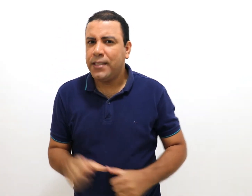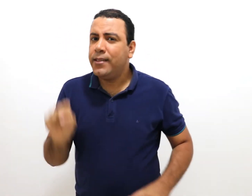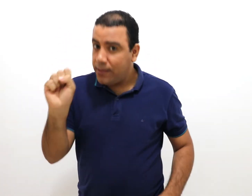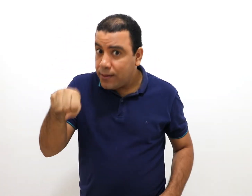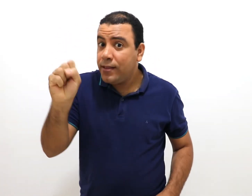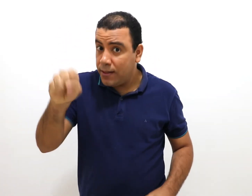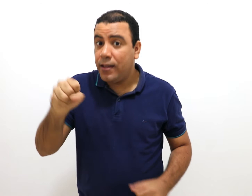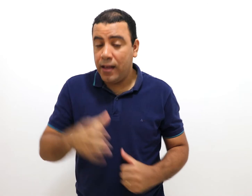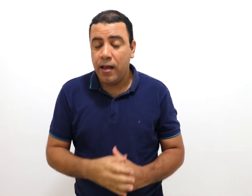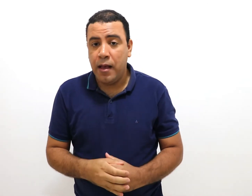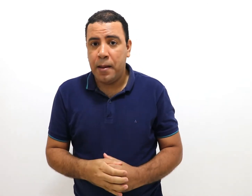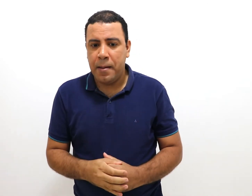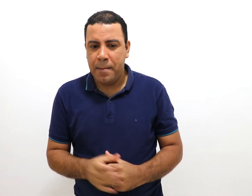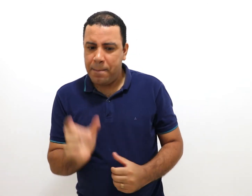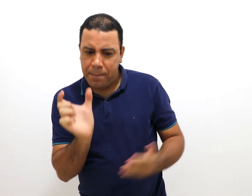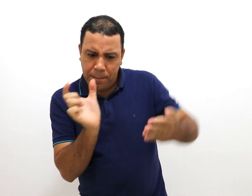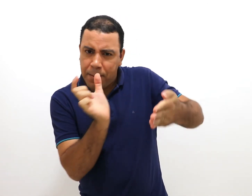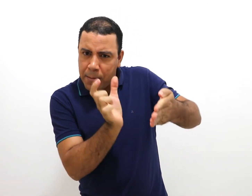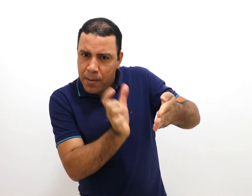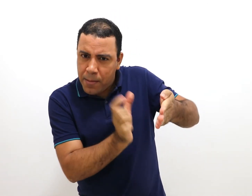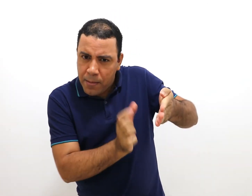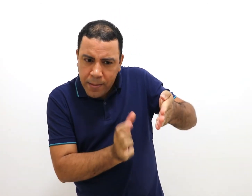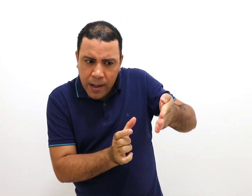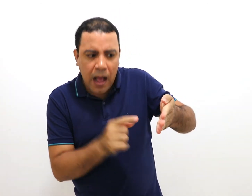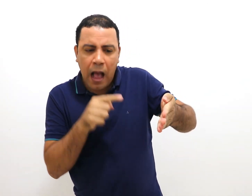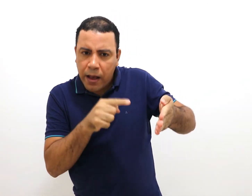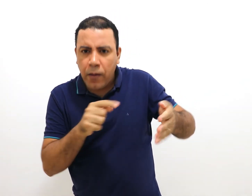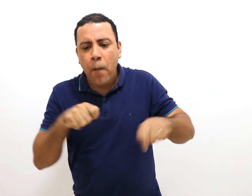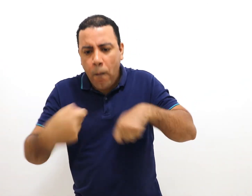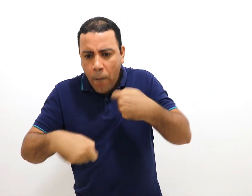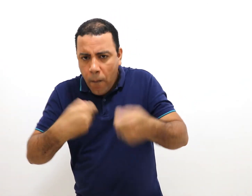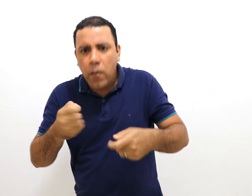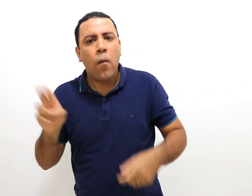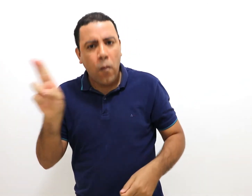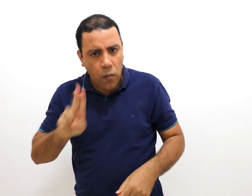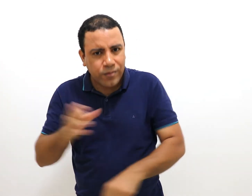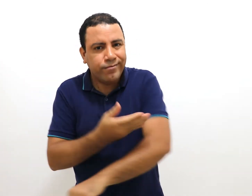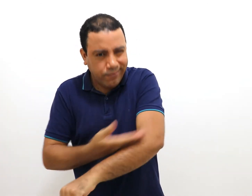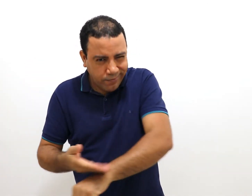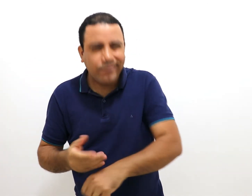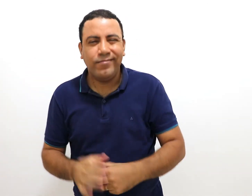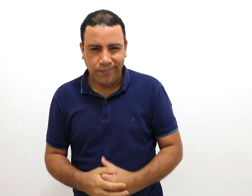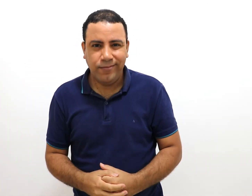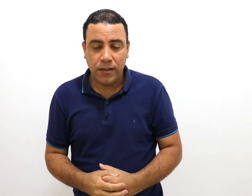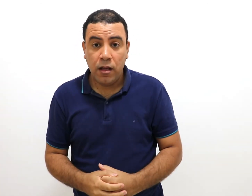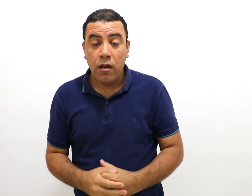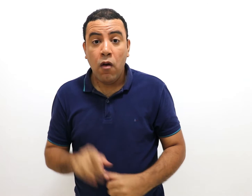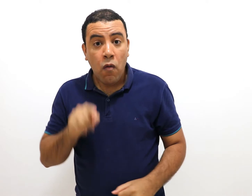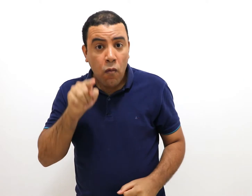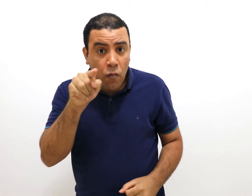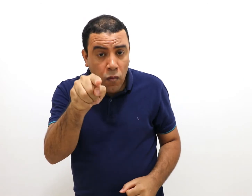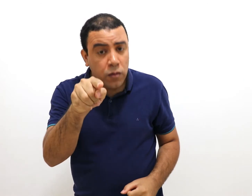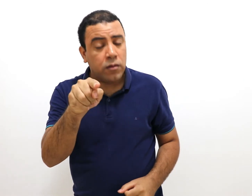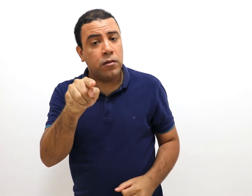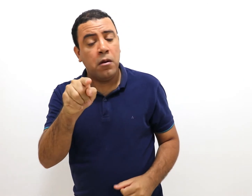Sim, são palavras e termos que corriqueiramente falamos. O senhor poderia acrescentar aí